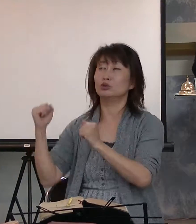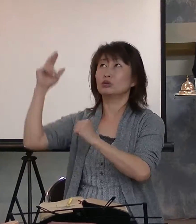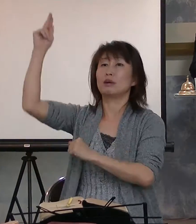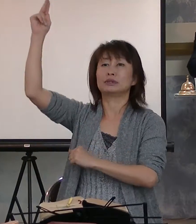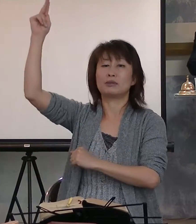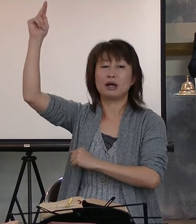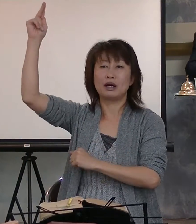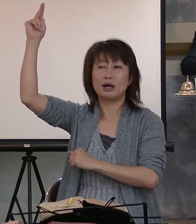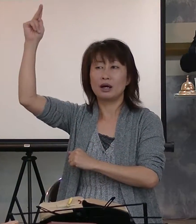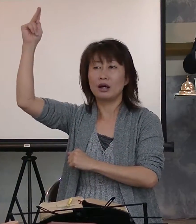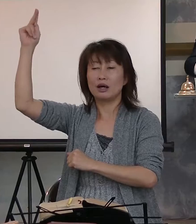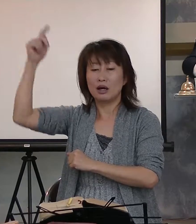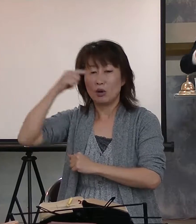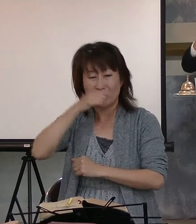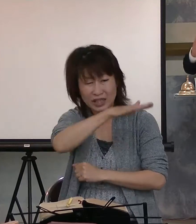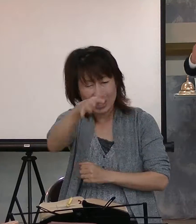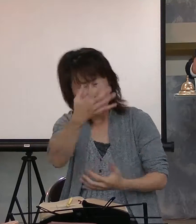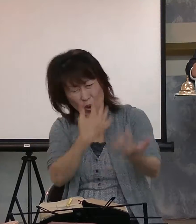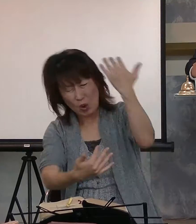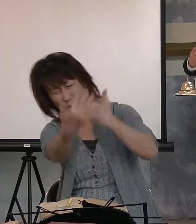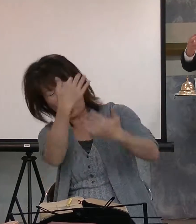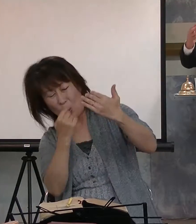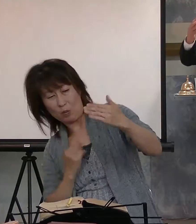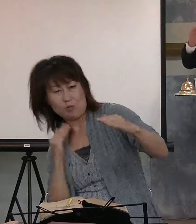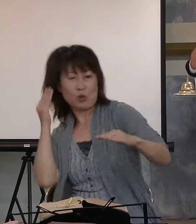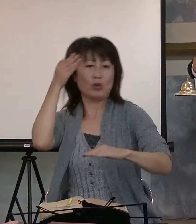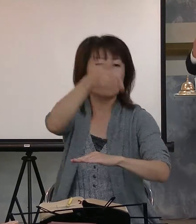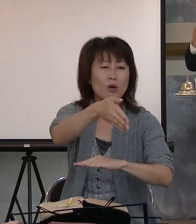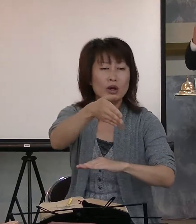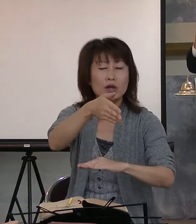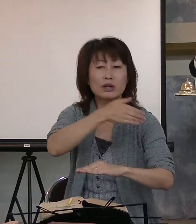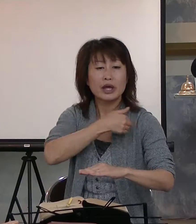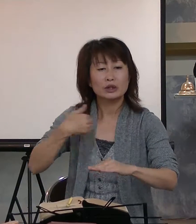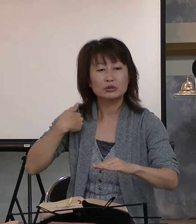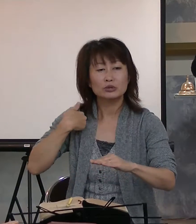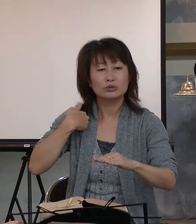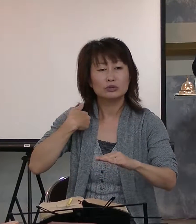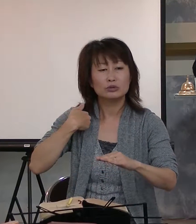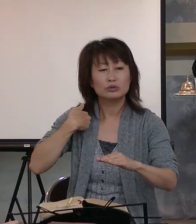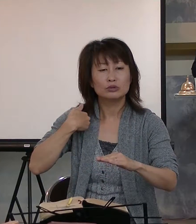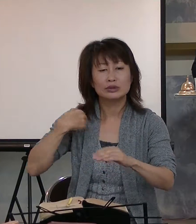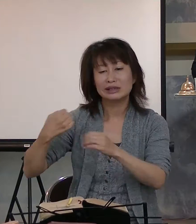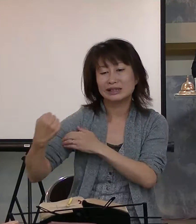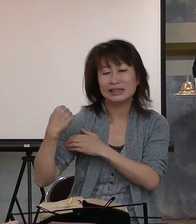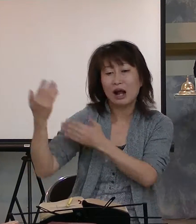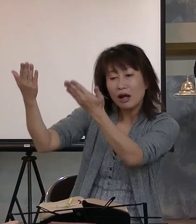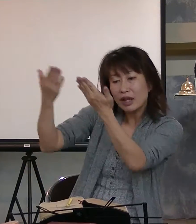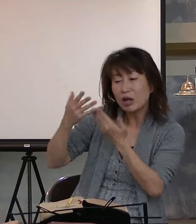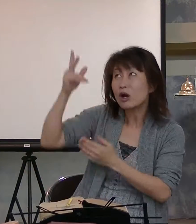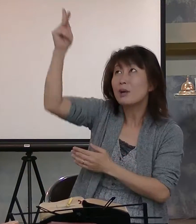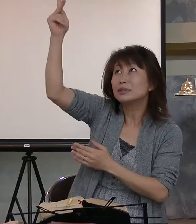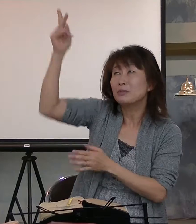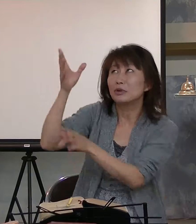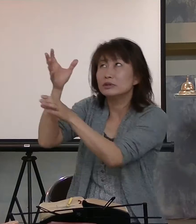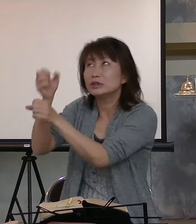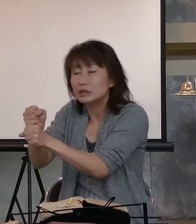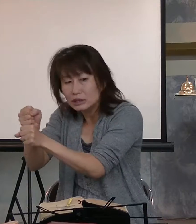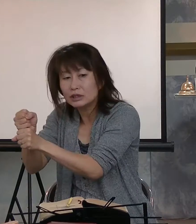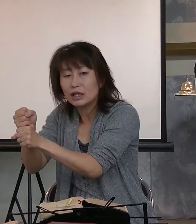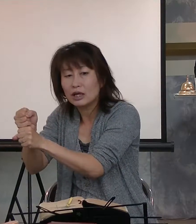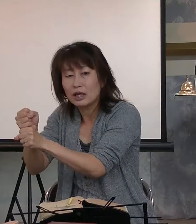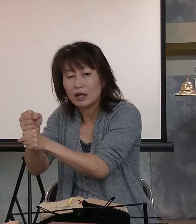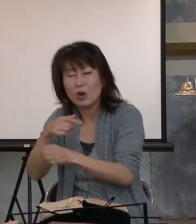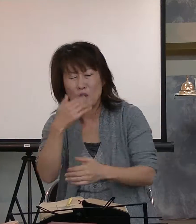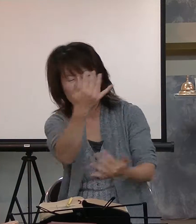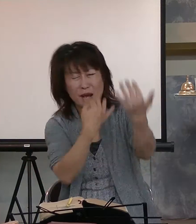我々がその困難を乗り越えられることができるように導く神を信じて、我々はそこを避け